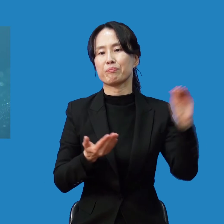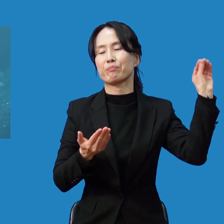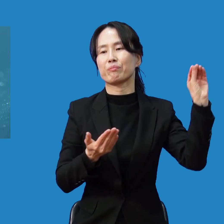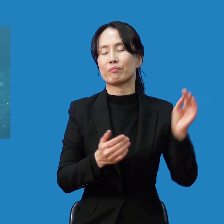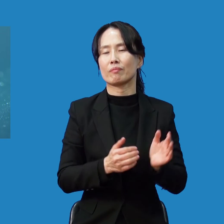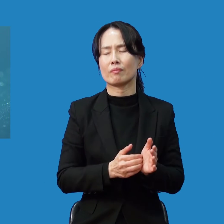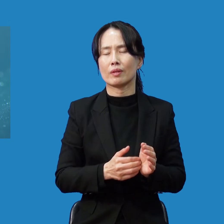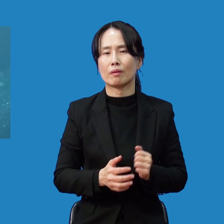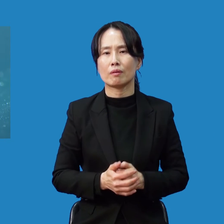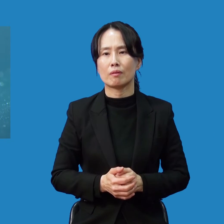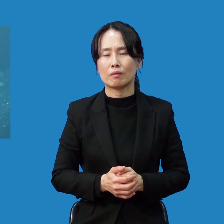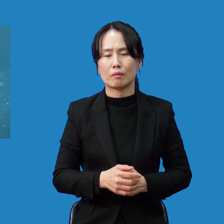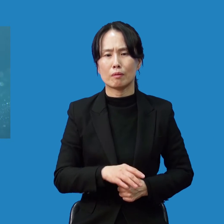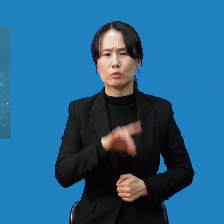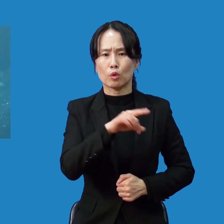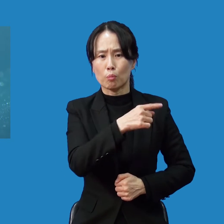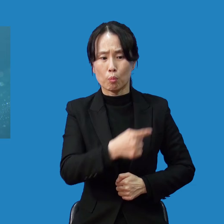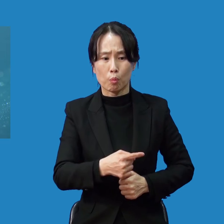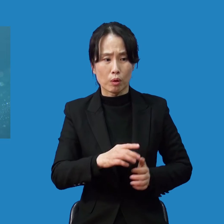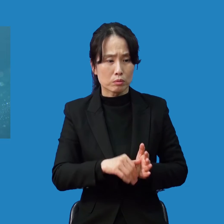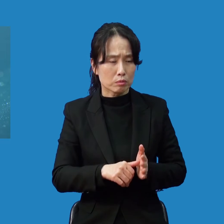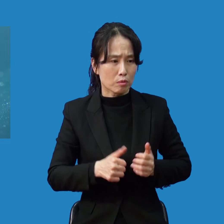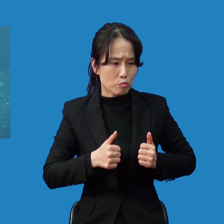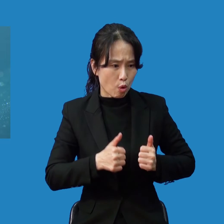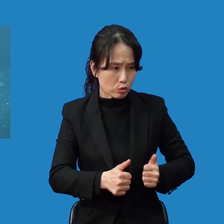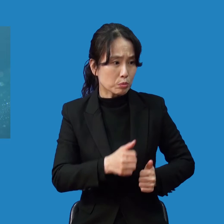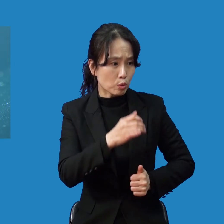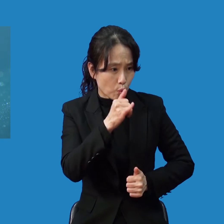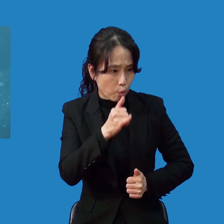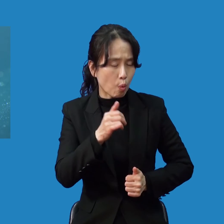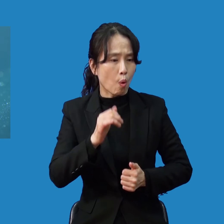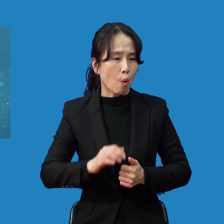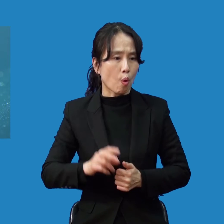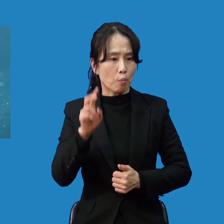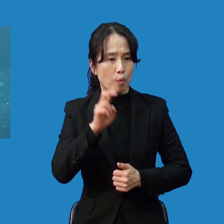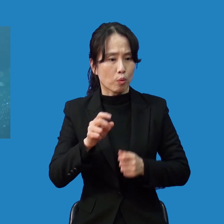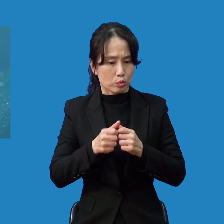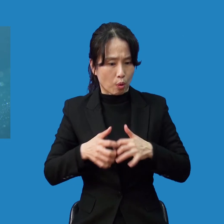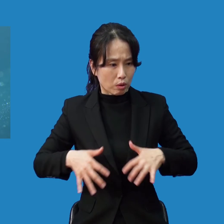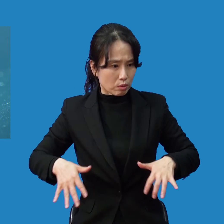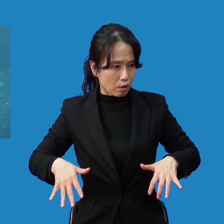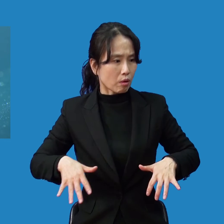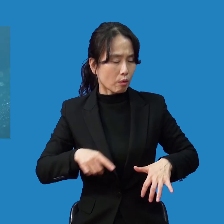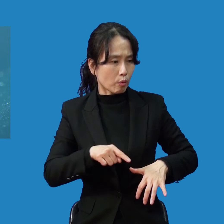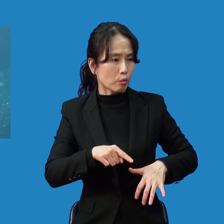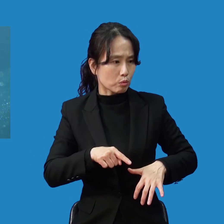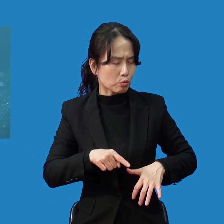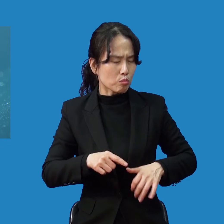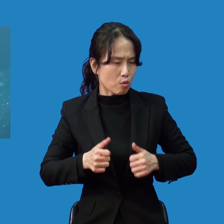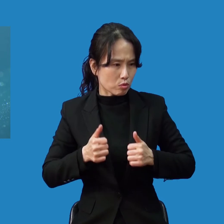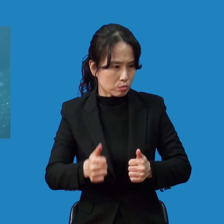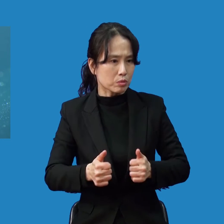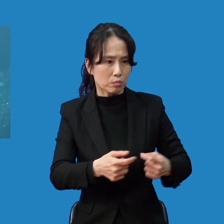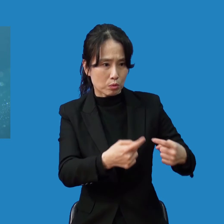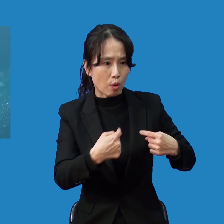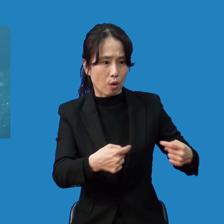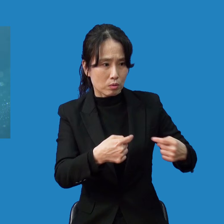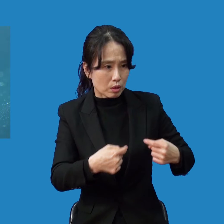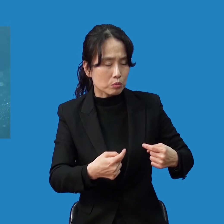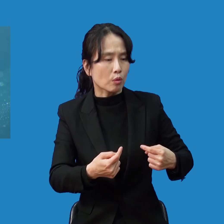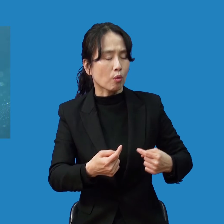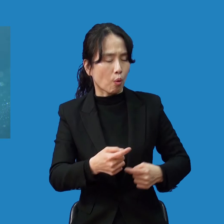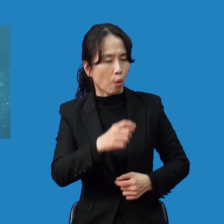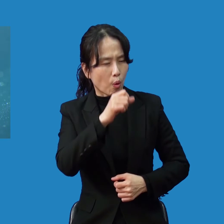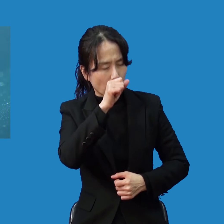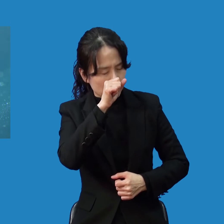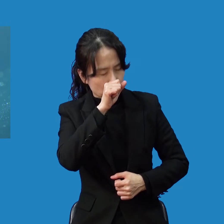사람이 참 열심도 있고 이래서 언제 얼마 안 돼도 성가대 그때 대장을 세웠더니 총무를 세우고 얼마 안 가서 참